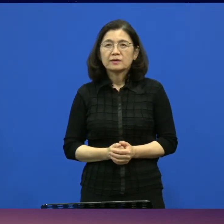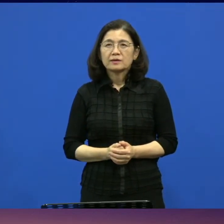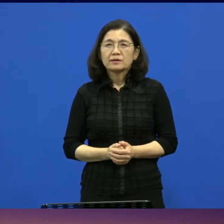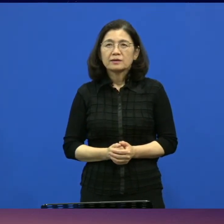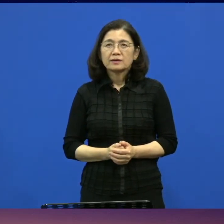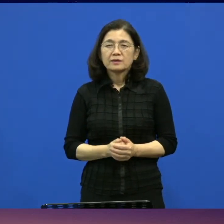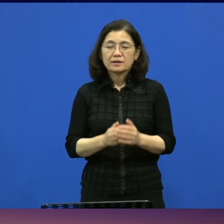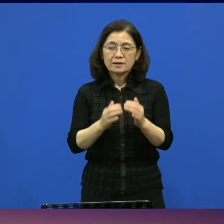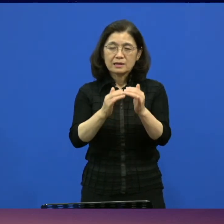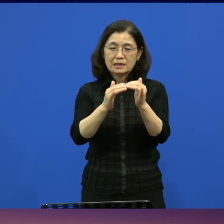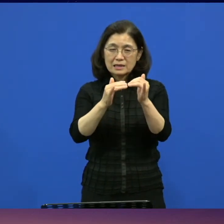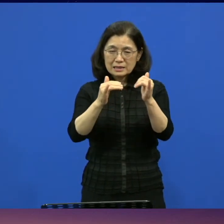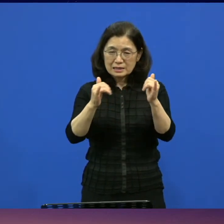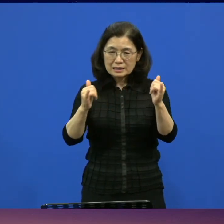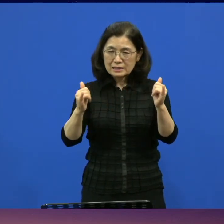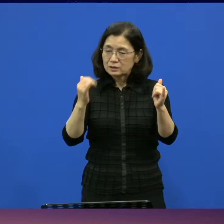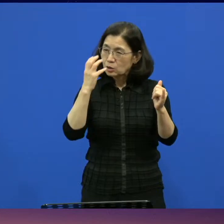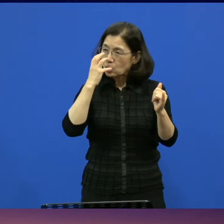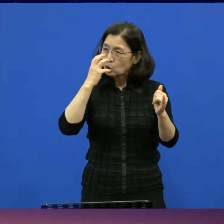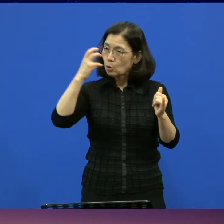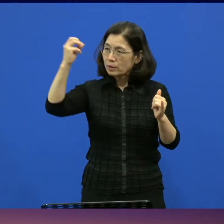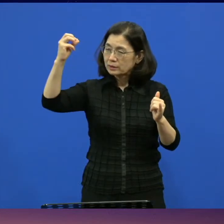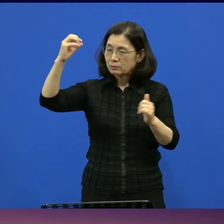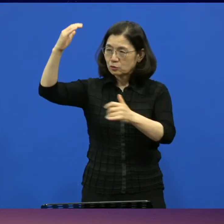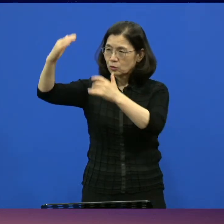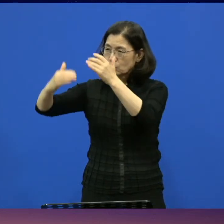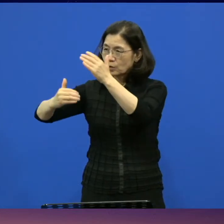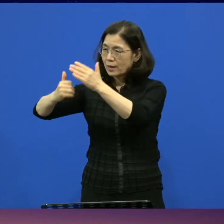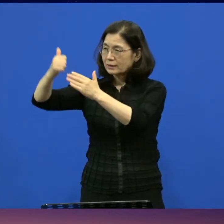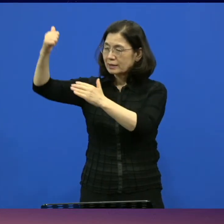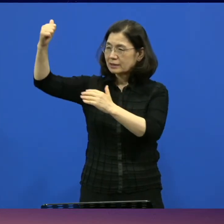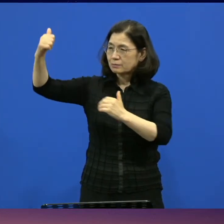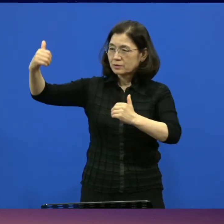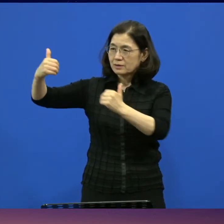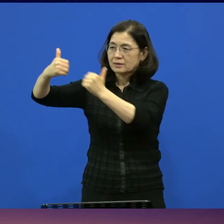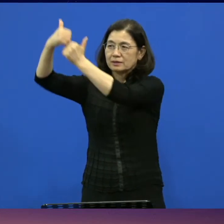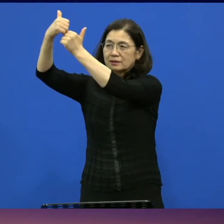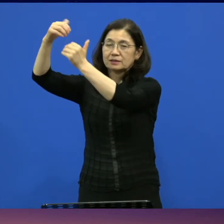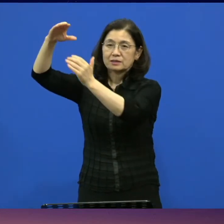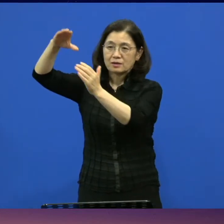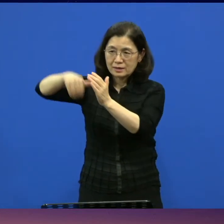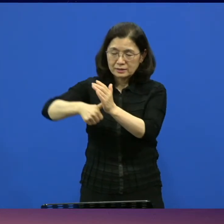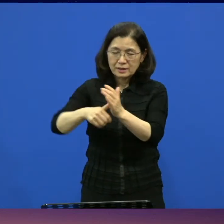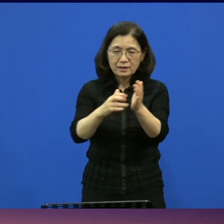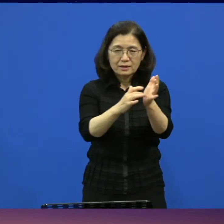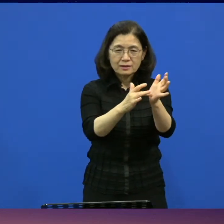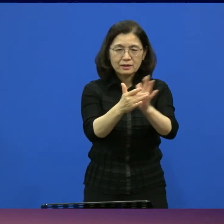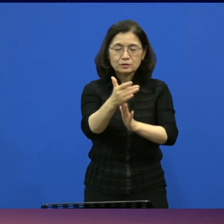인간에게 하나님이 보여주신 건 끝없는 자기 비하예요.